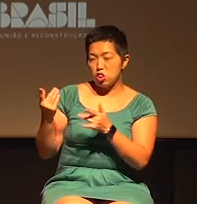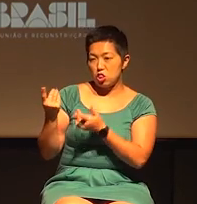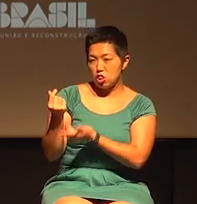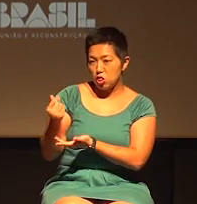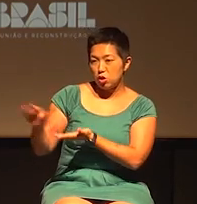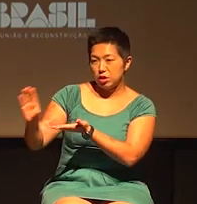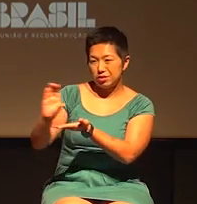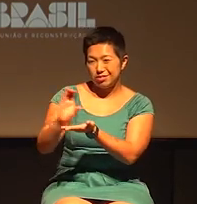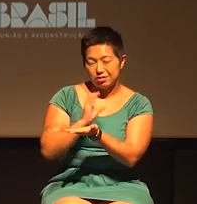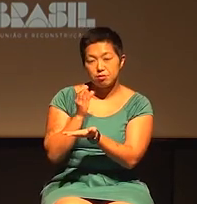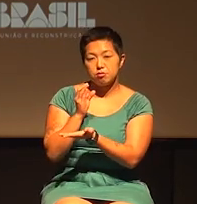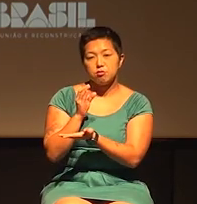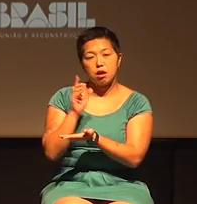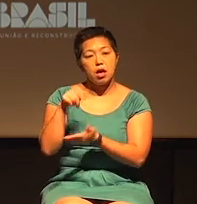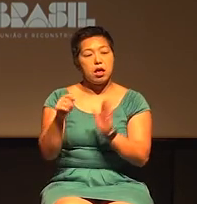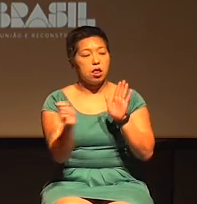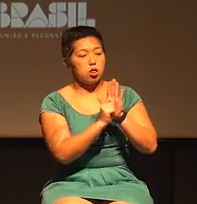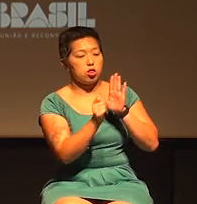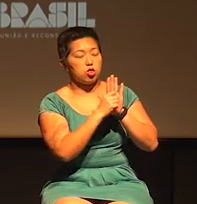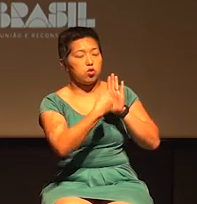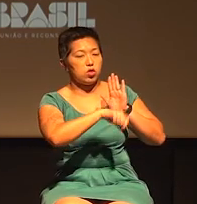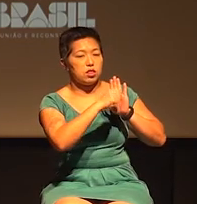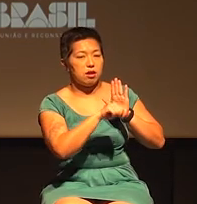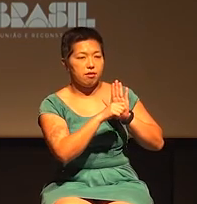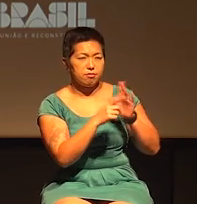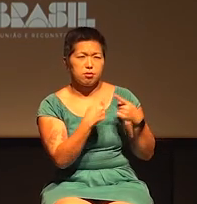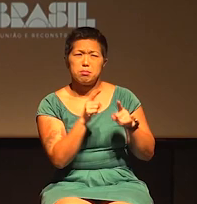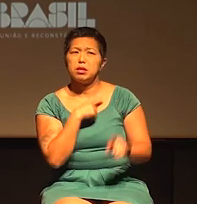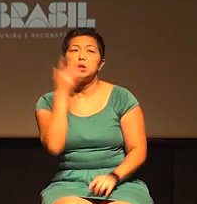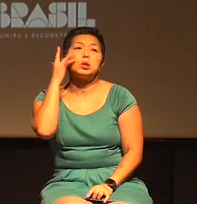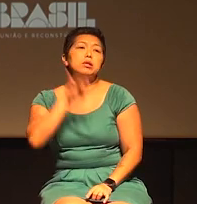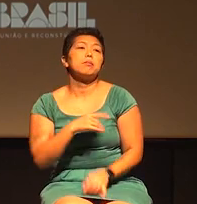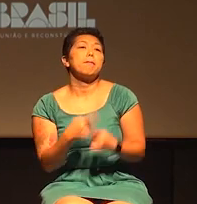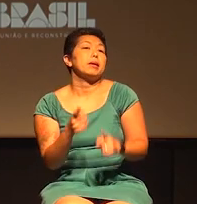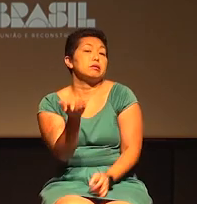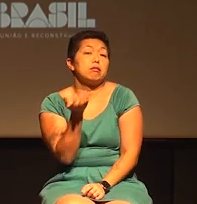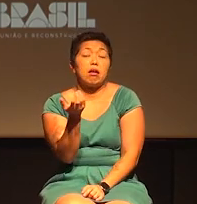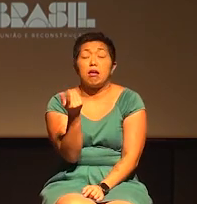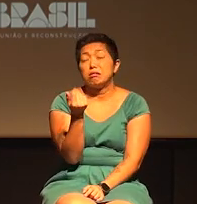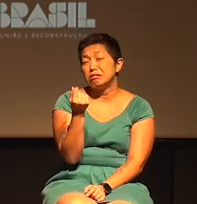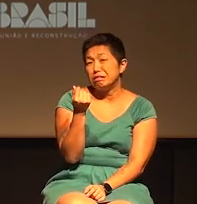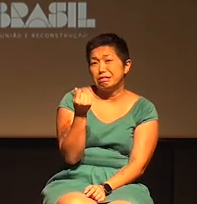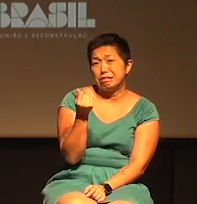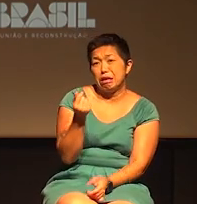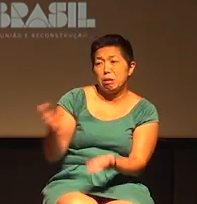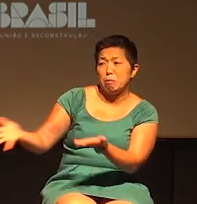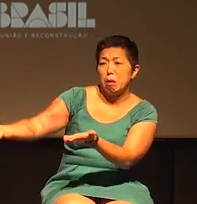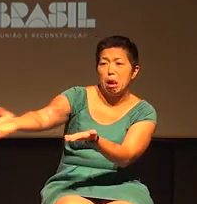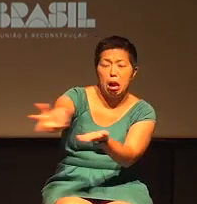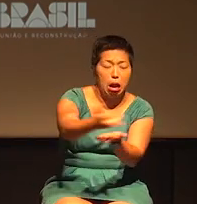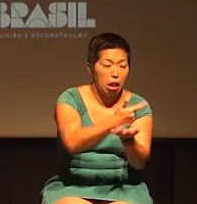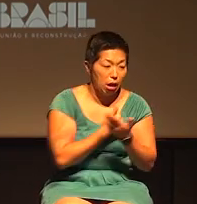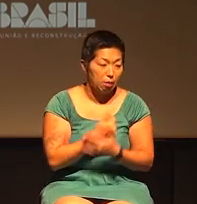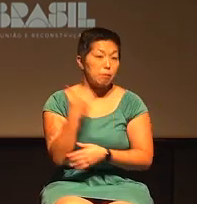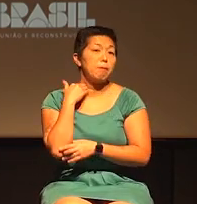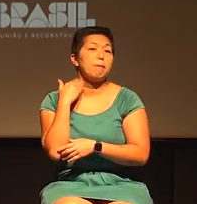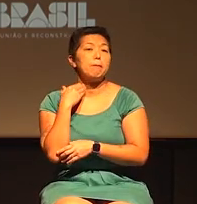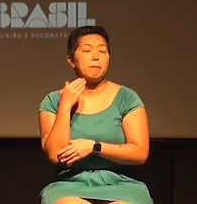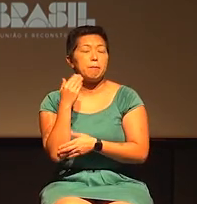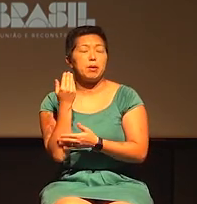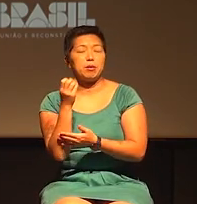tráfico e ele falou assim não eu não sabia que vinha do tráfico mas eu quero dinheiro de tudo quanto lugar do banco